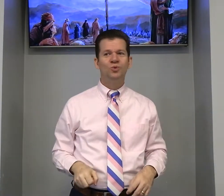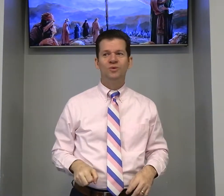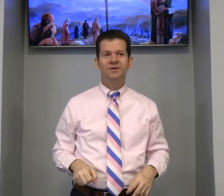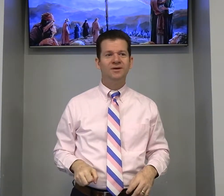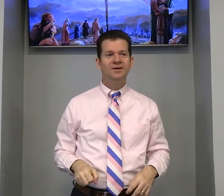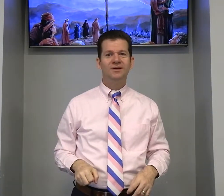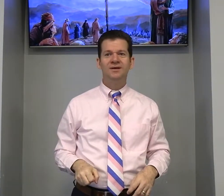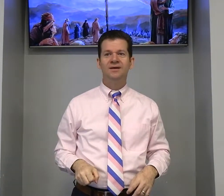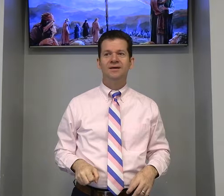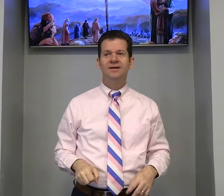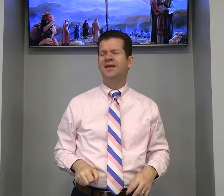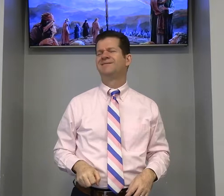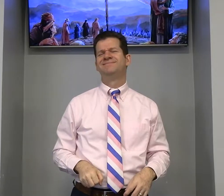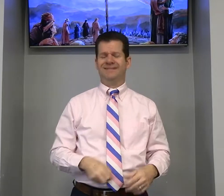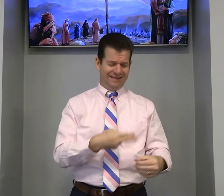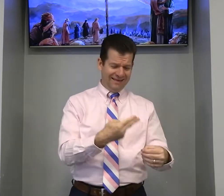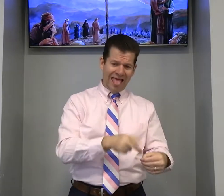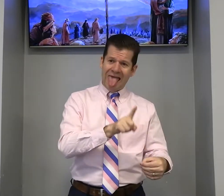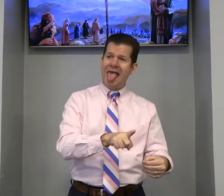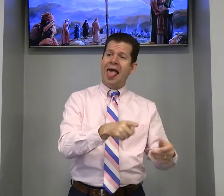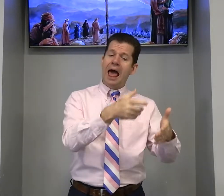é o título?